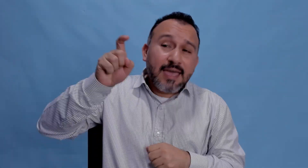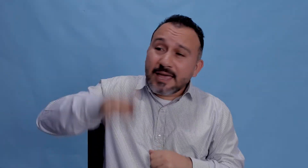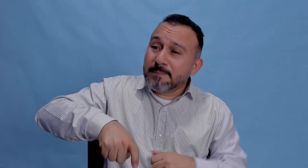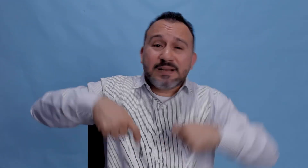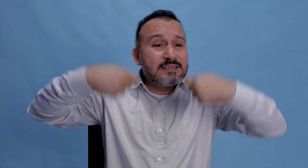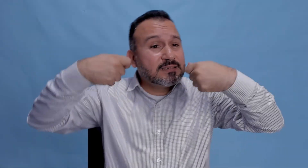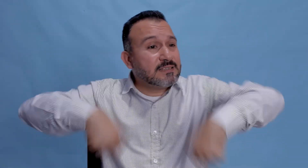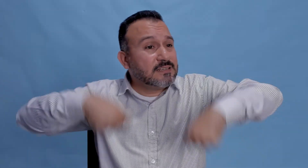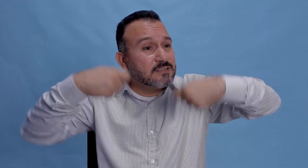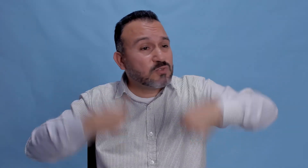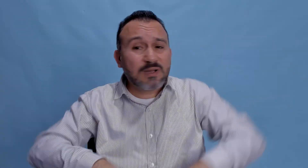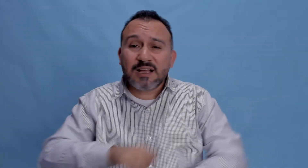É preciso